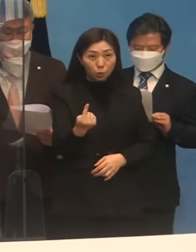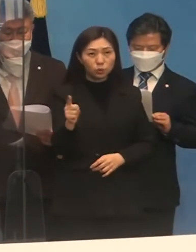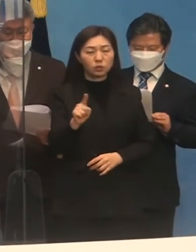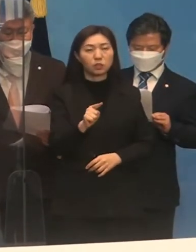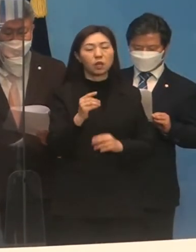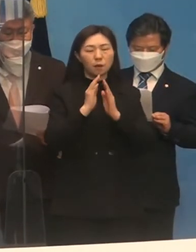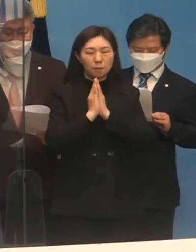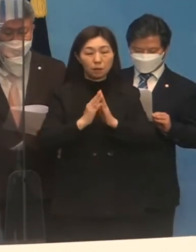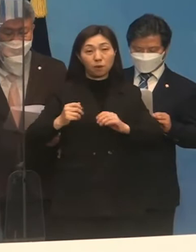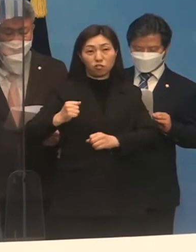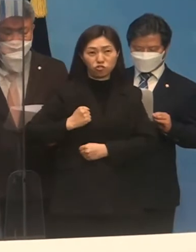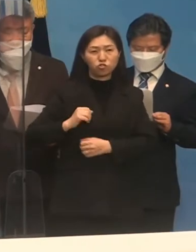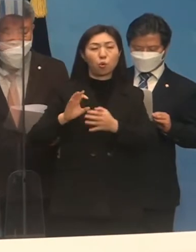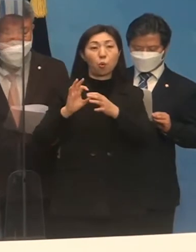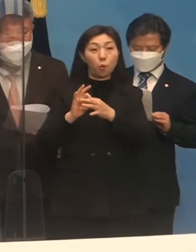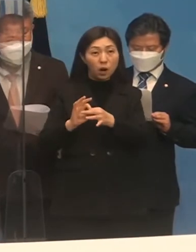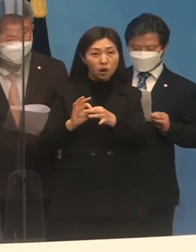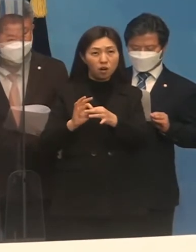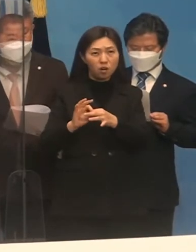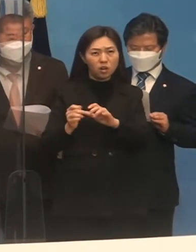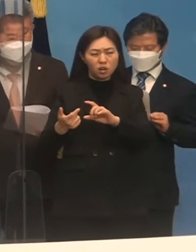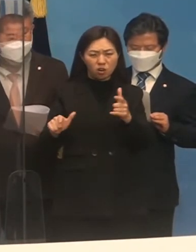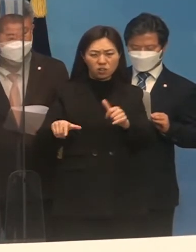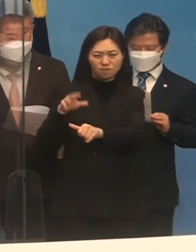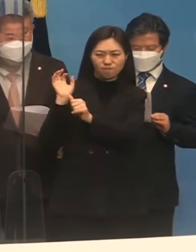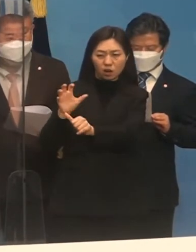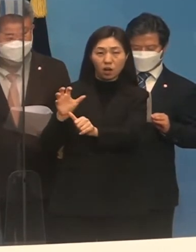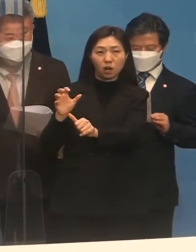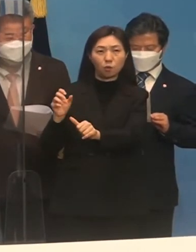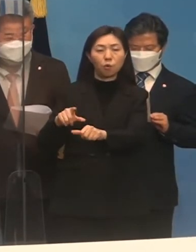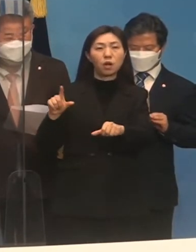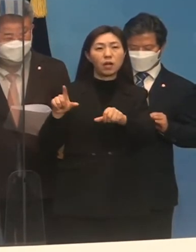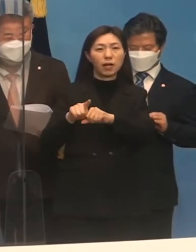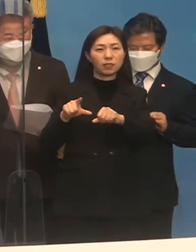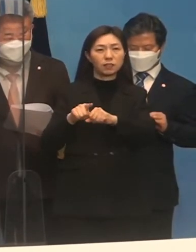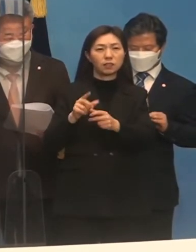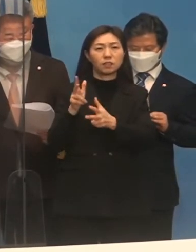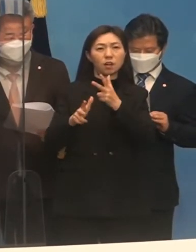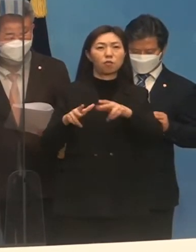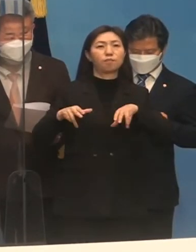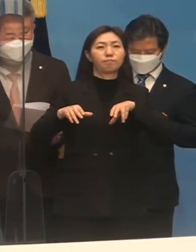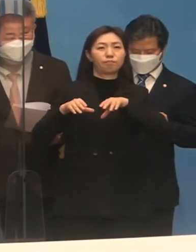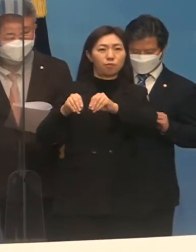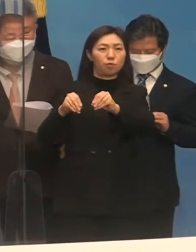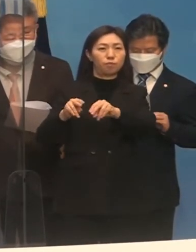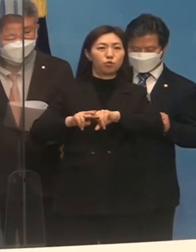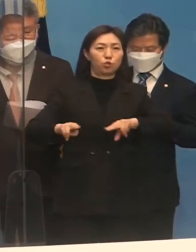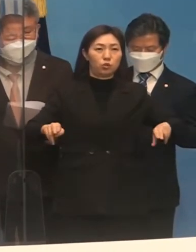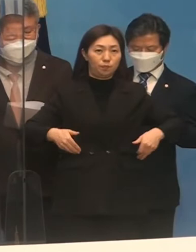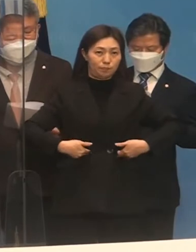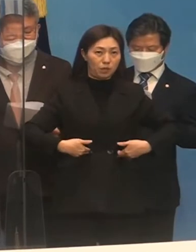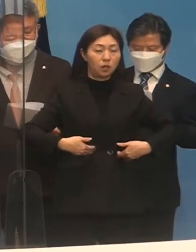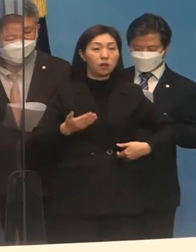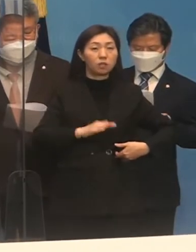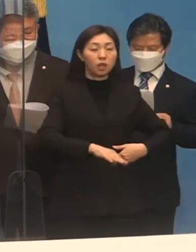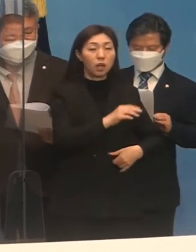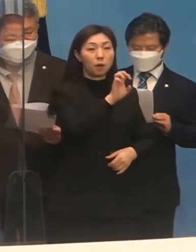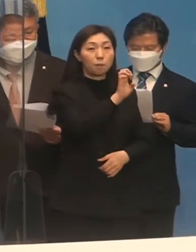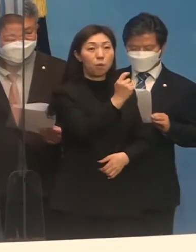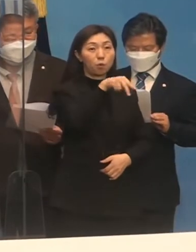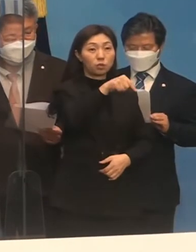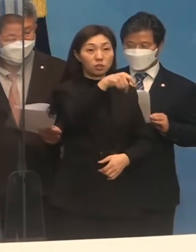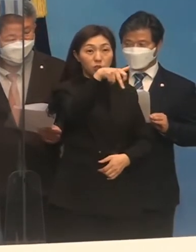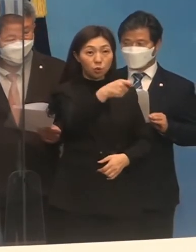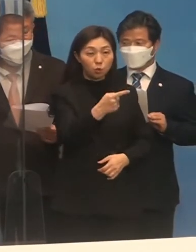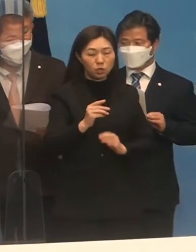비판과 함께 가스전 사업의 철수를 결정했습니다. 그러나 포스코는 최근까지도 미얀마 가스전